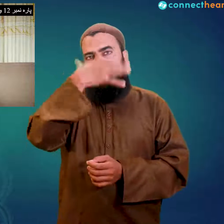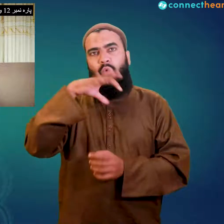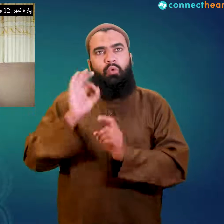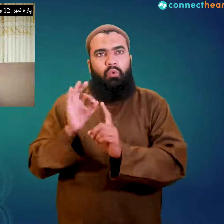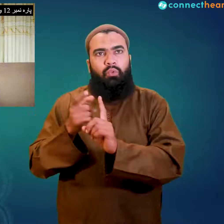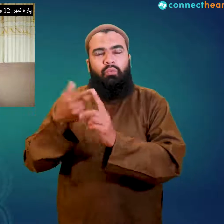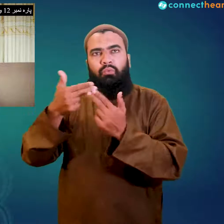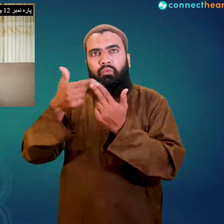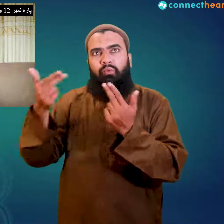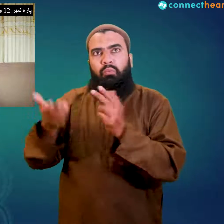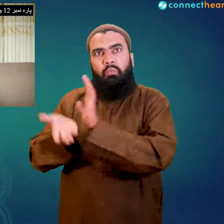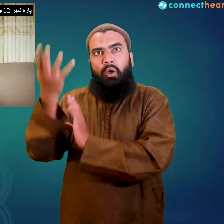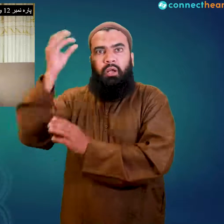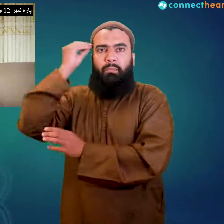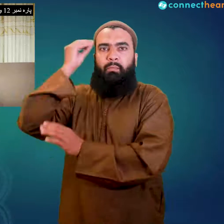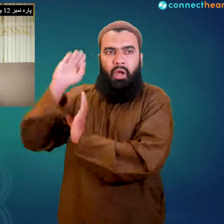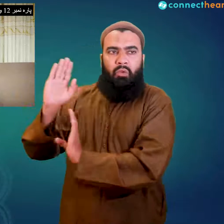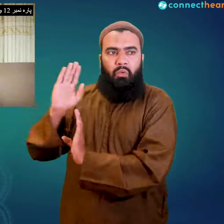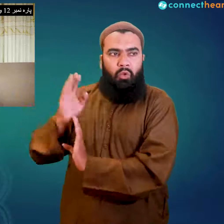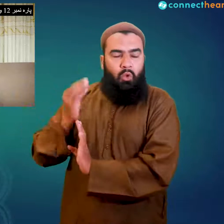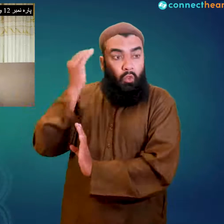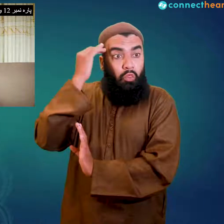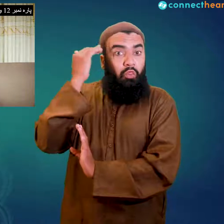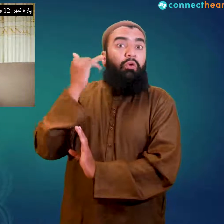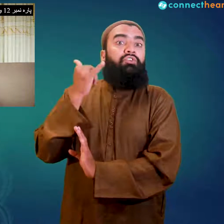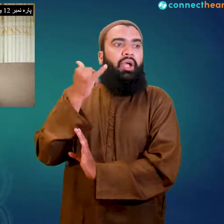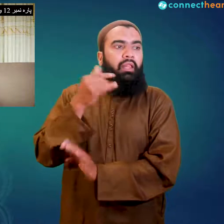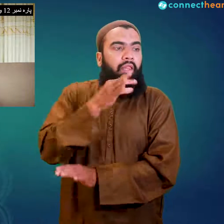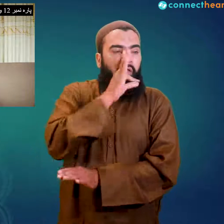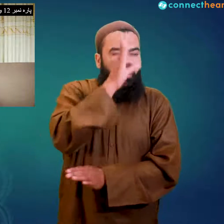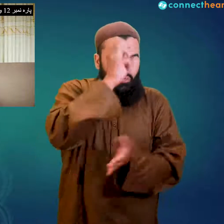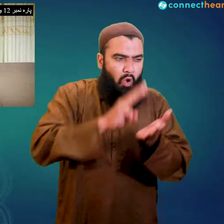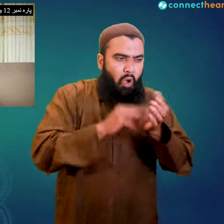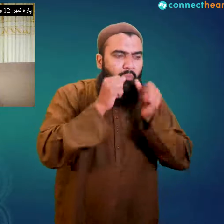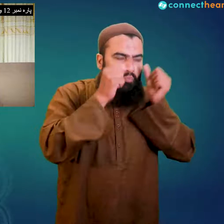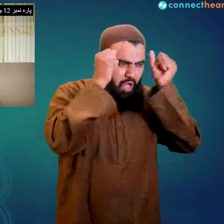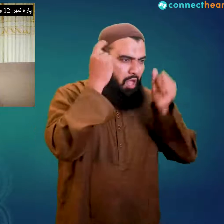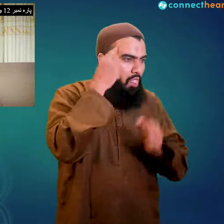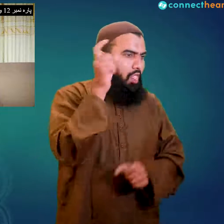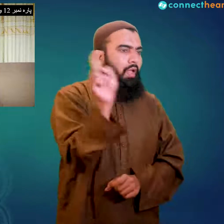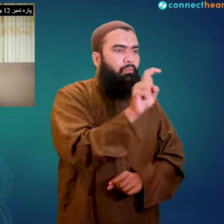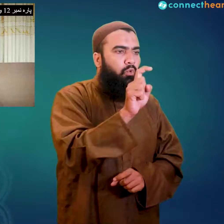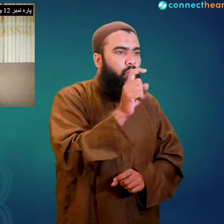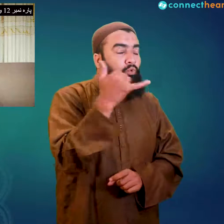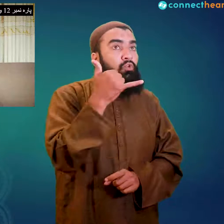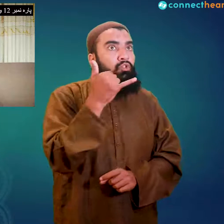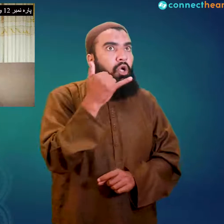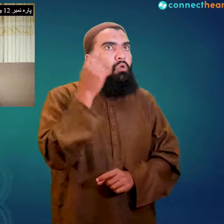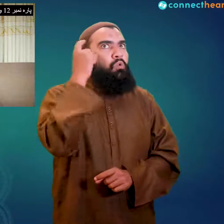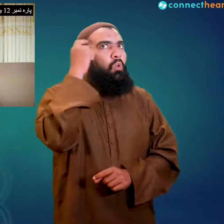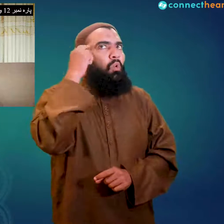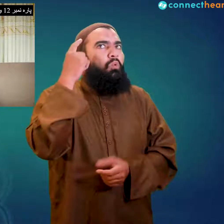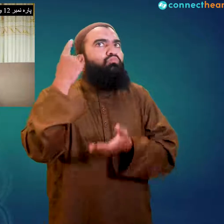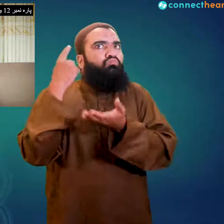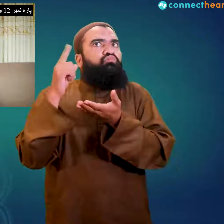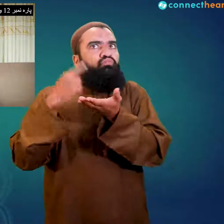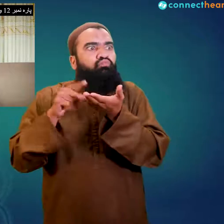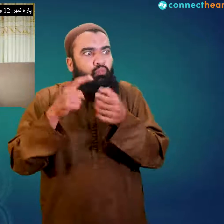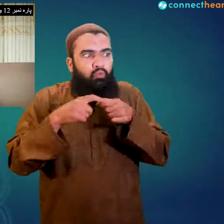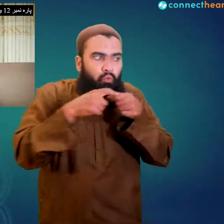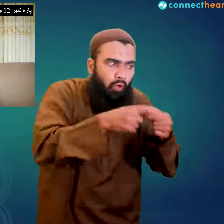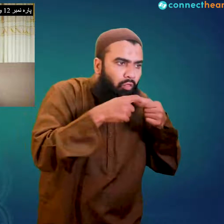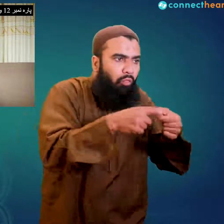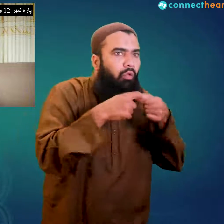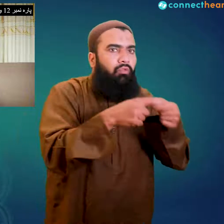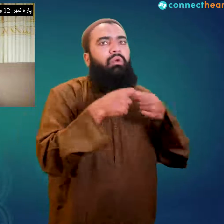حصوں سے وہ لوگ واقف تھے۔ تو آپ صلی اللہ علیہ وسلم کے لیے وہ سمجھتے تھے کہ یوسف علیہ الصلاۃ والسلام کا